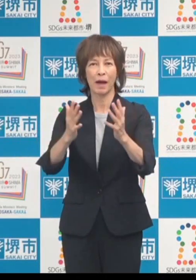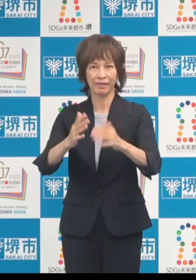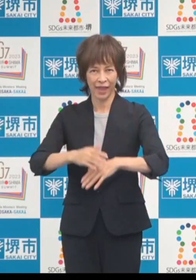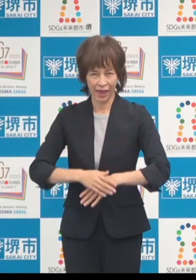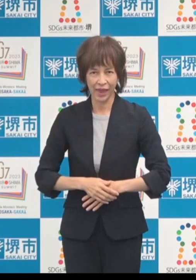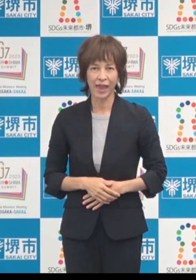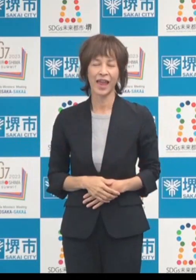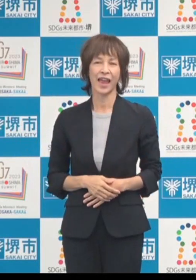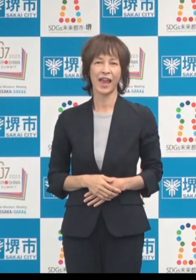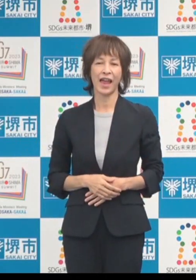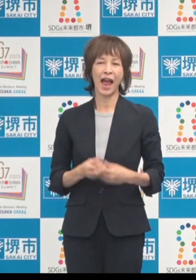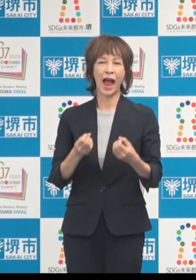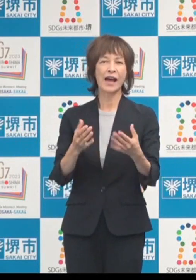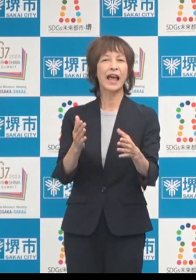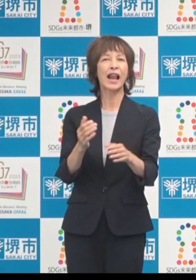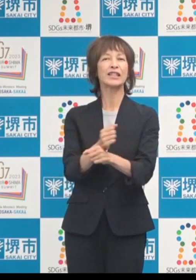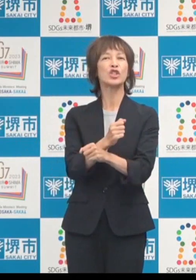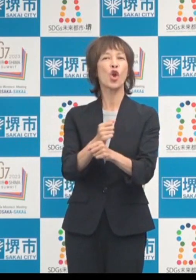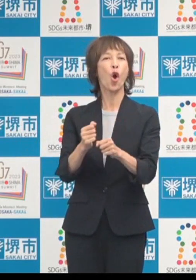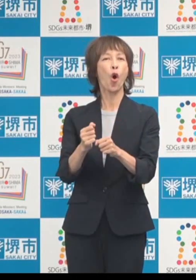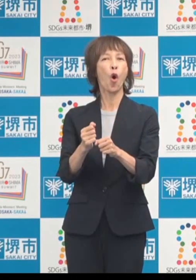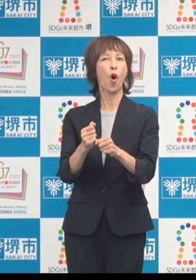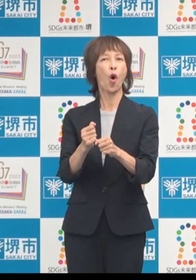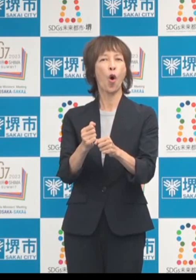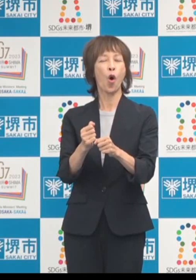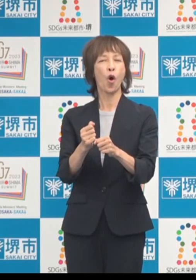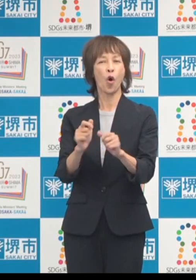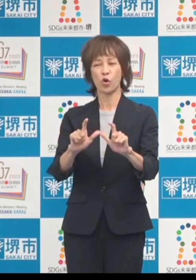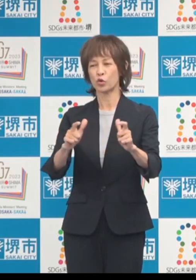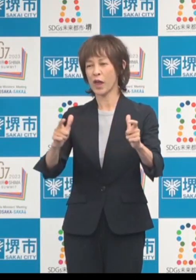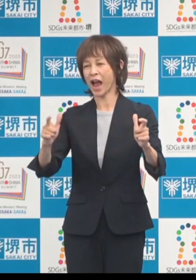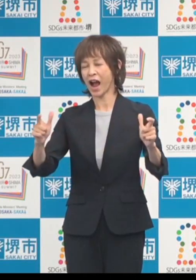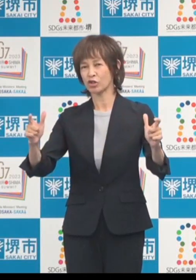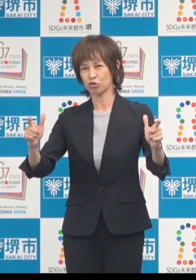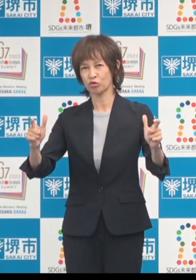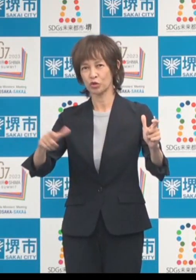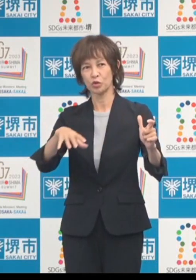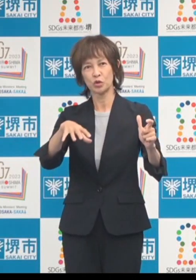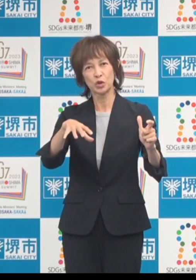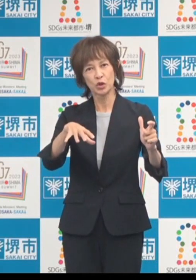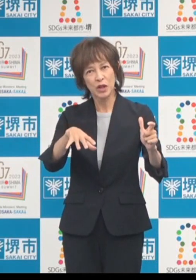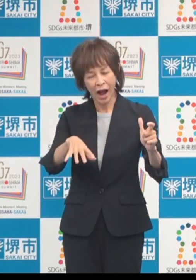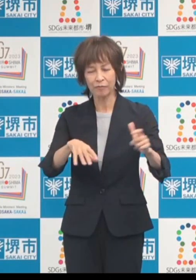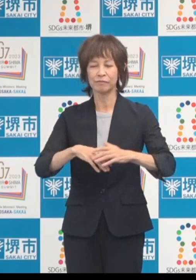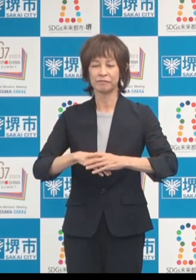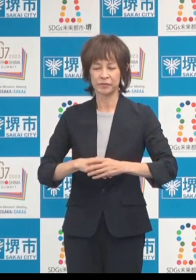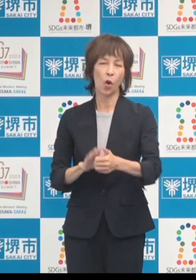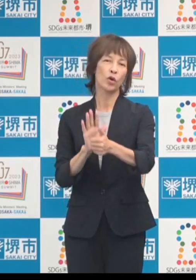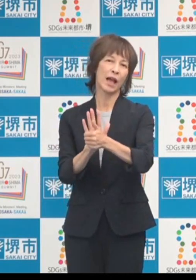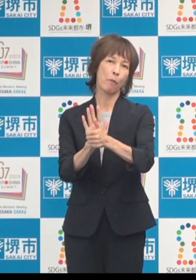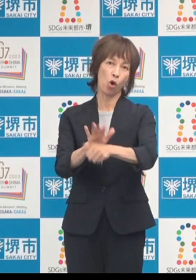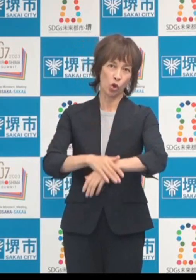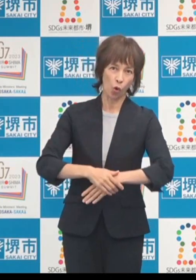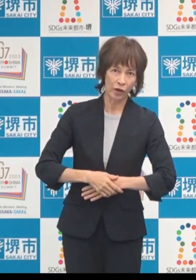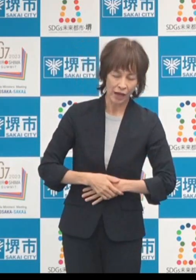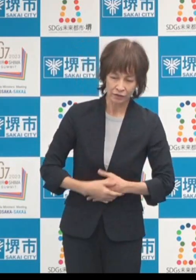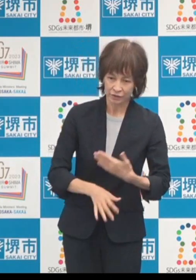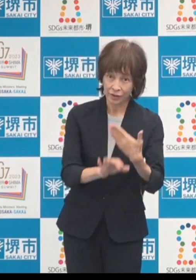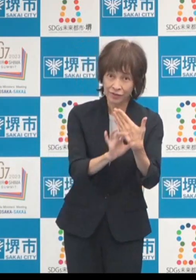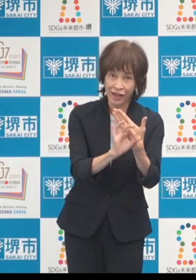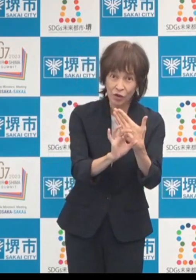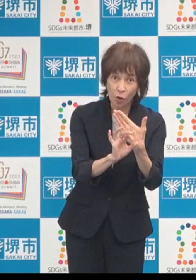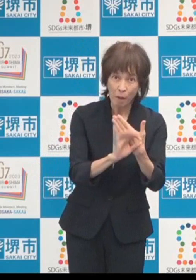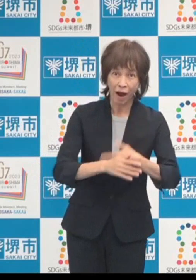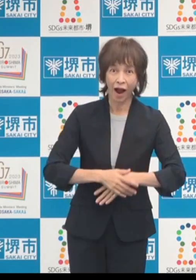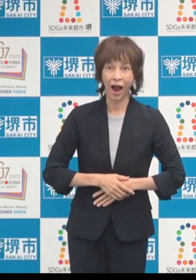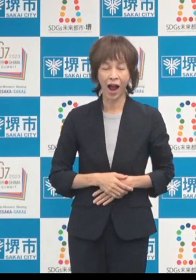して、新たな事業を生み出す空間とするために、多様な利用者に寄り添ったサポートを行います。例えば、利用